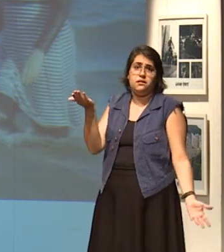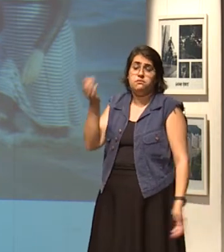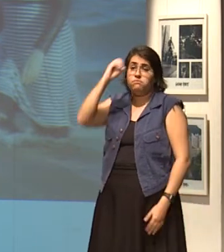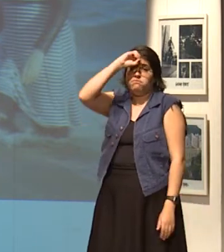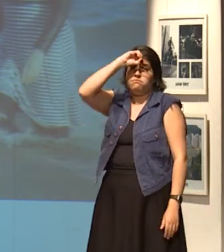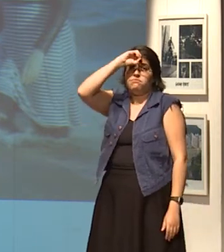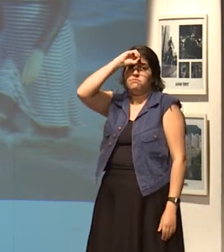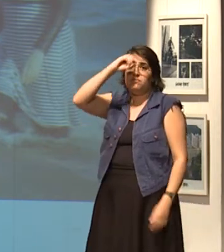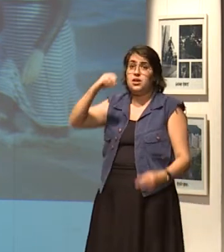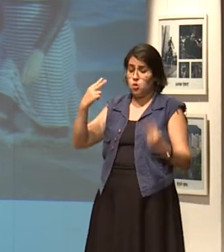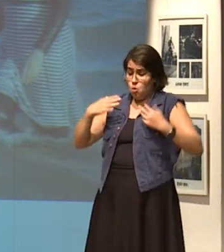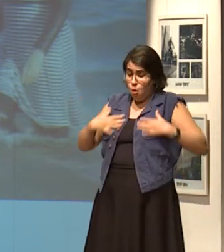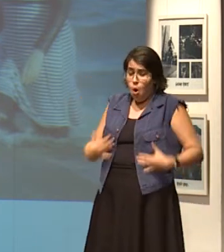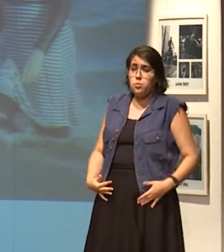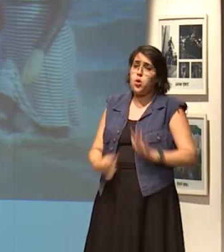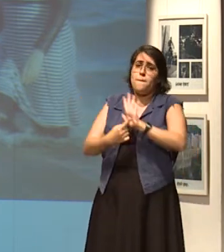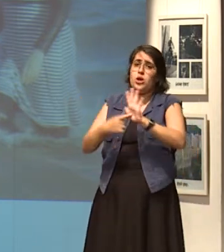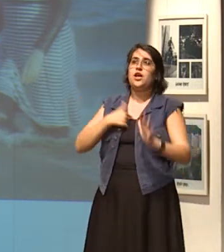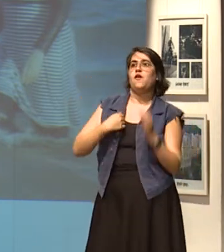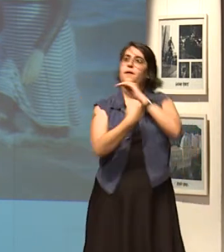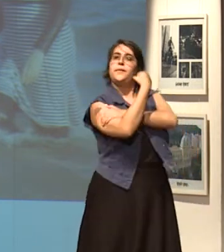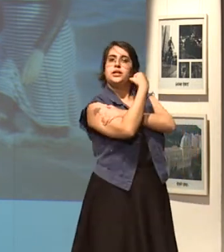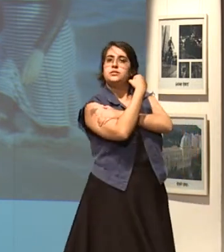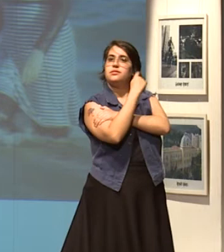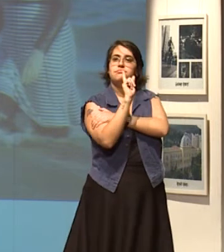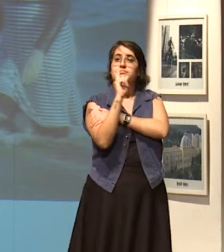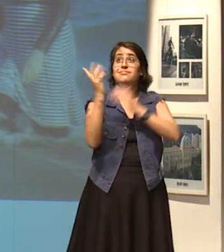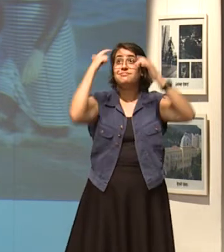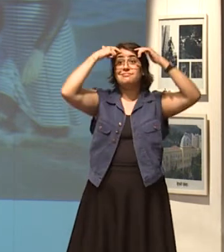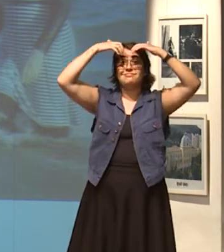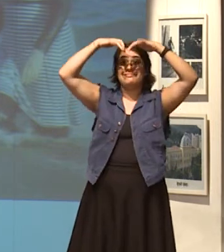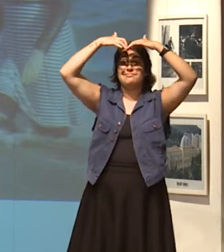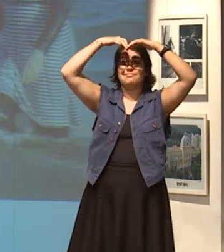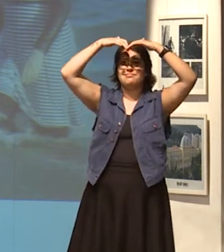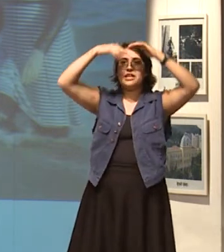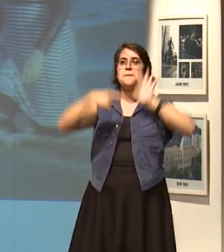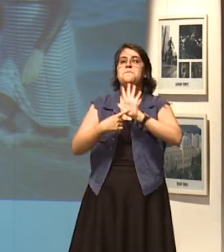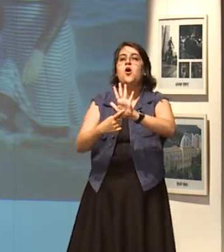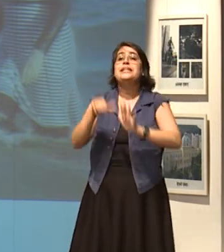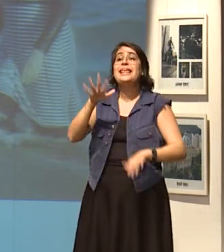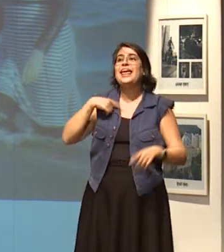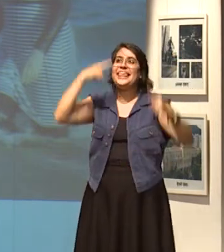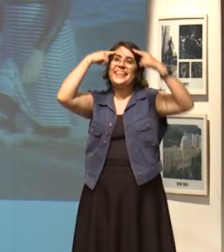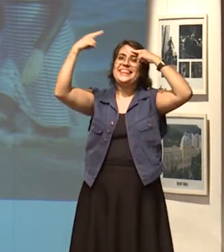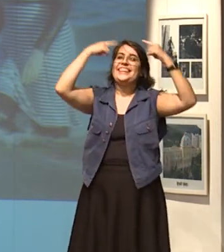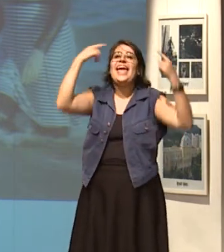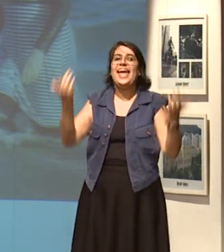Não tem como você saber. O corpo não mostra se você é feminista ou não. E sim,